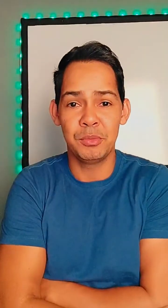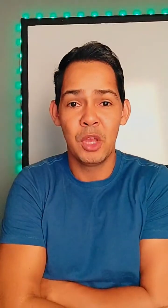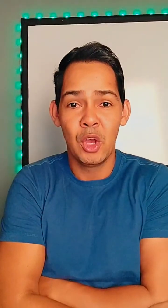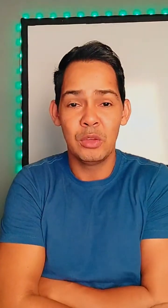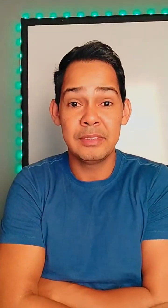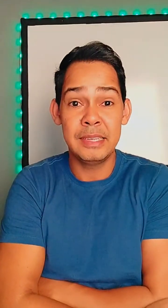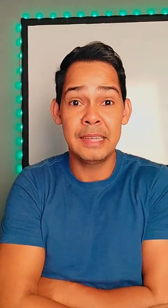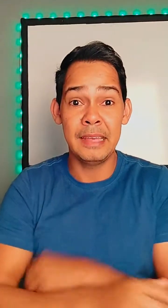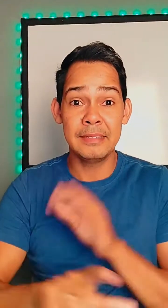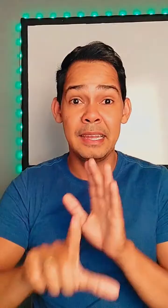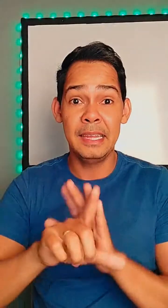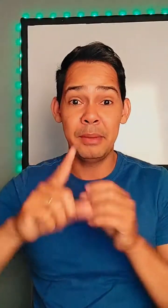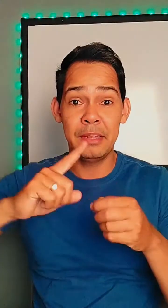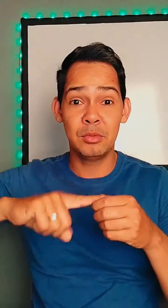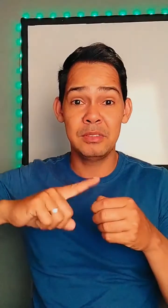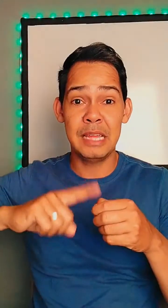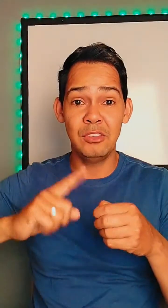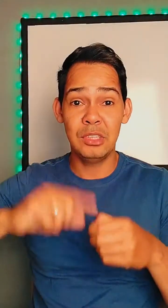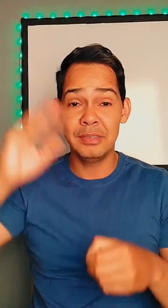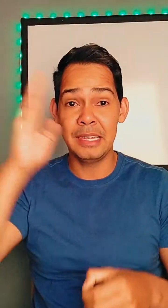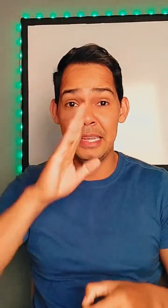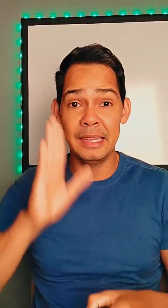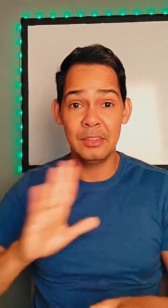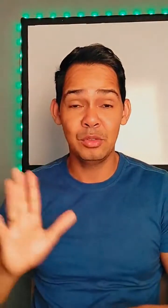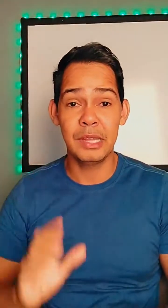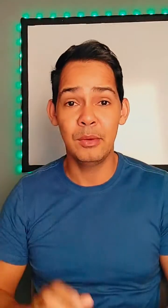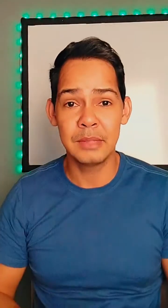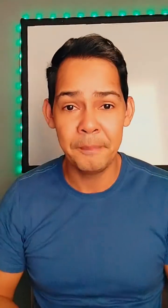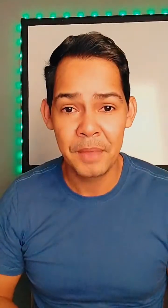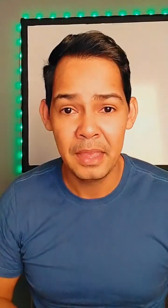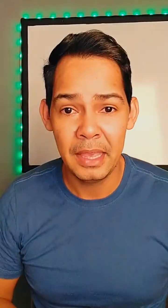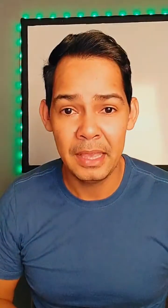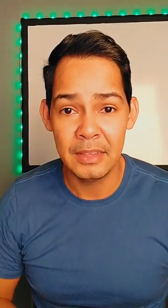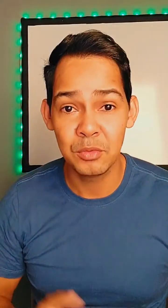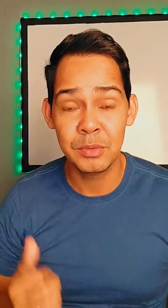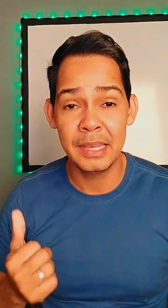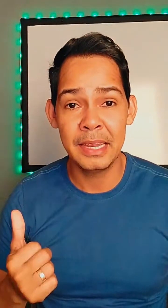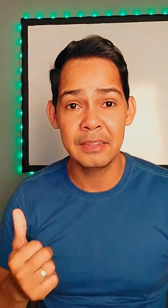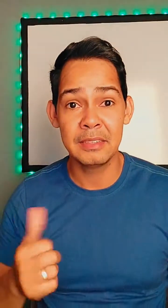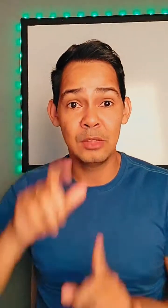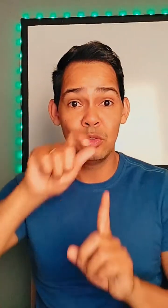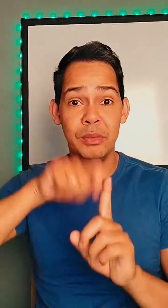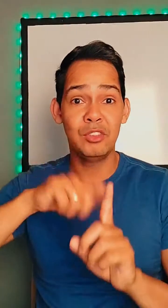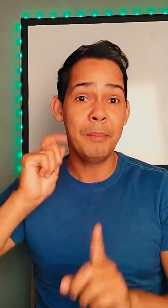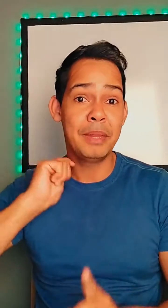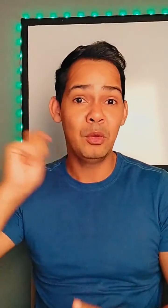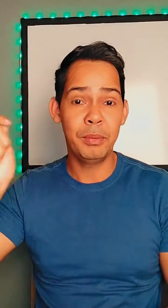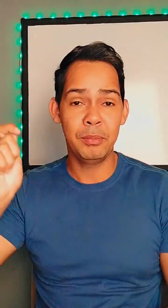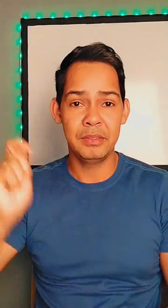Ô Sandra, essa lei não é da sua cidade não, essa lei é nacional, tá? Esse foi um decreto assinado no mês de abril pelo